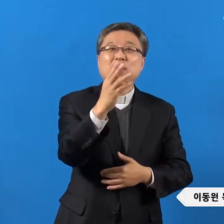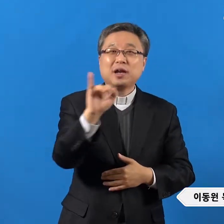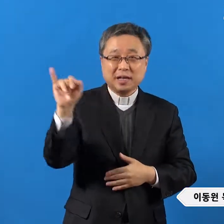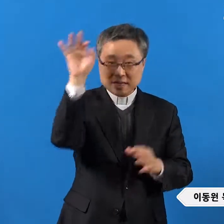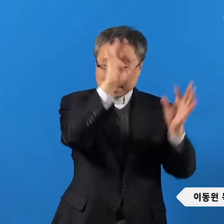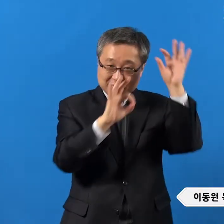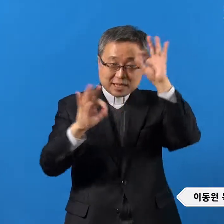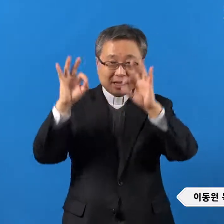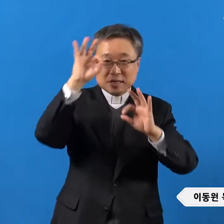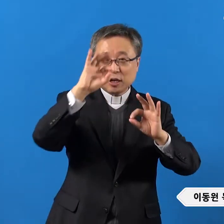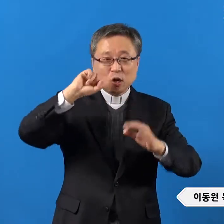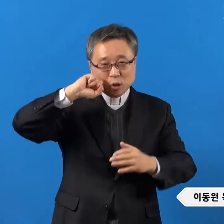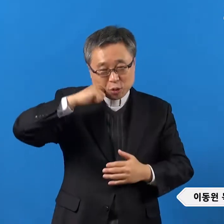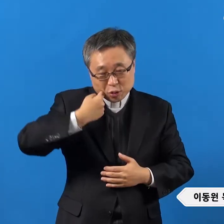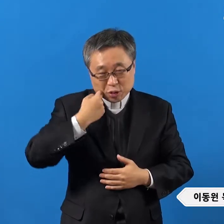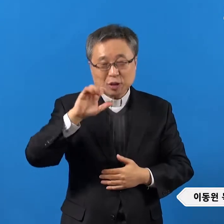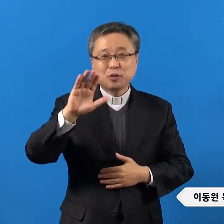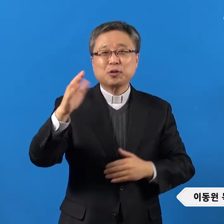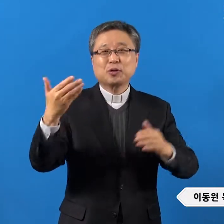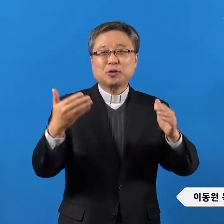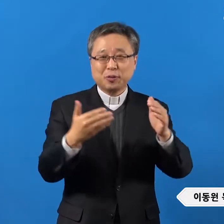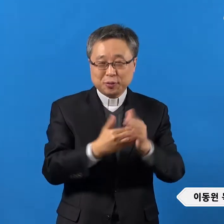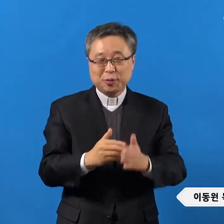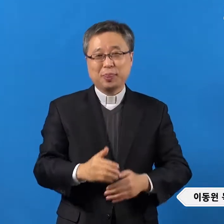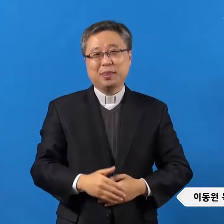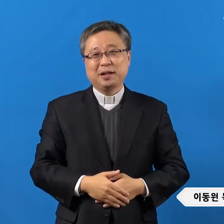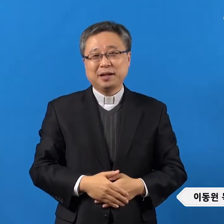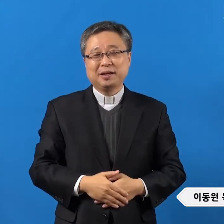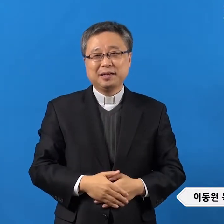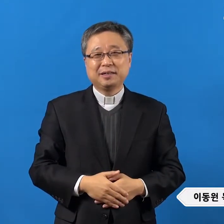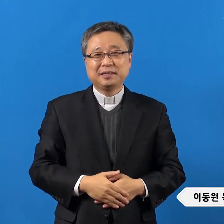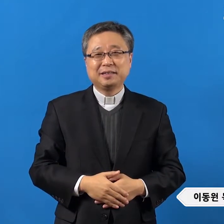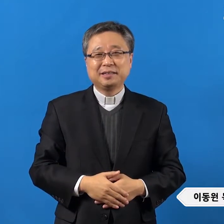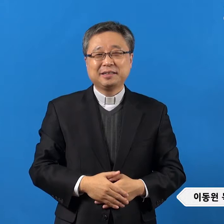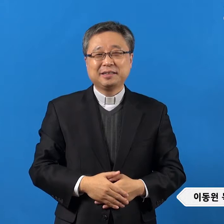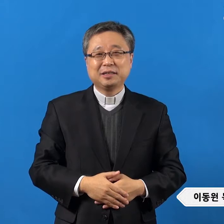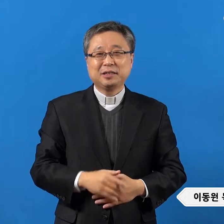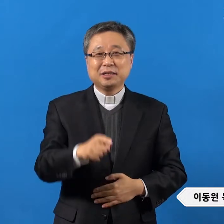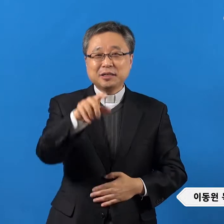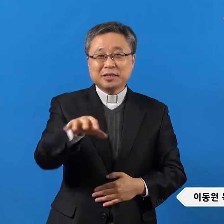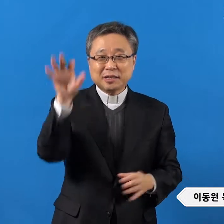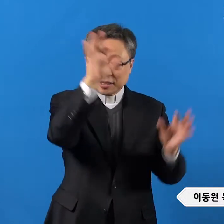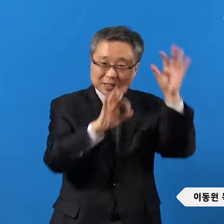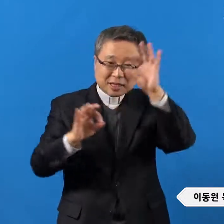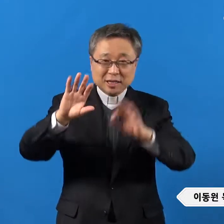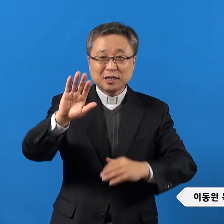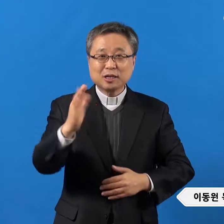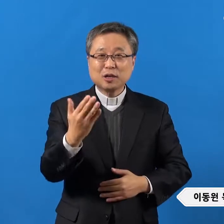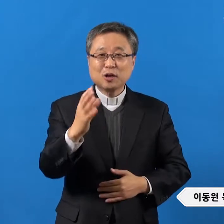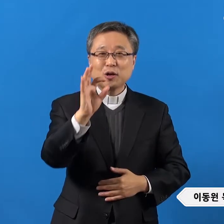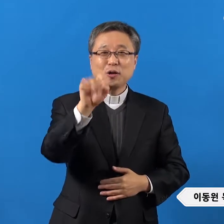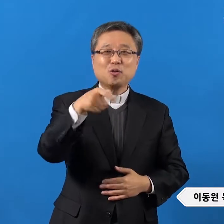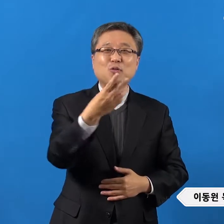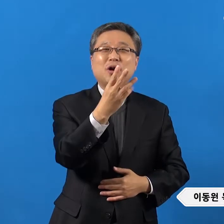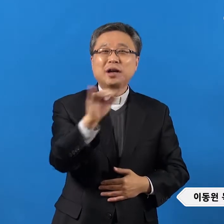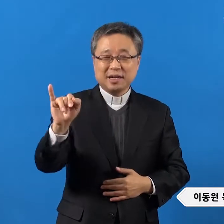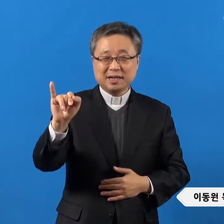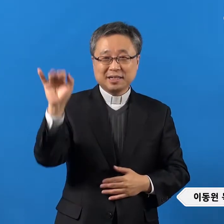어려워지게 되었습니다. 네. 여기서 찾으셔야 돼요. 원리를 찾으셔야 합니다.